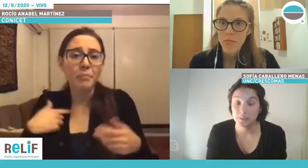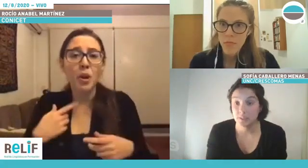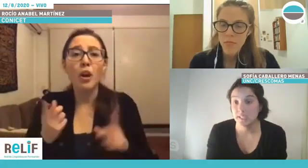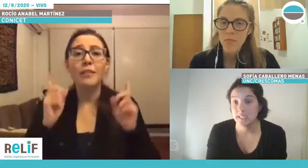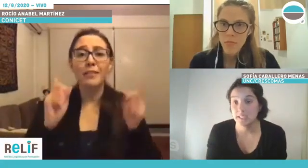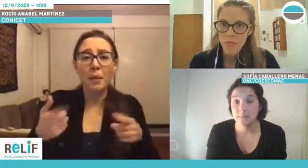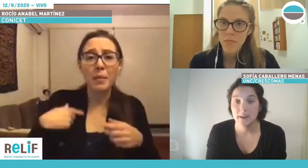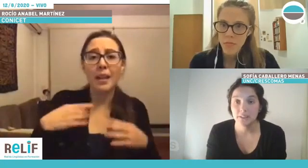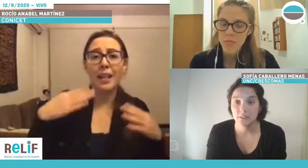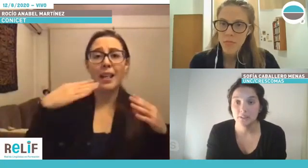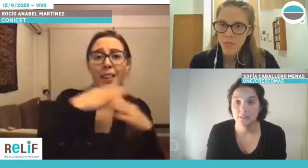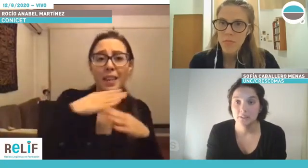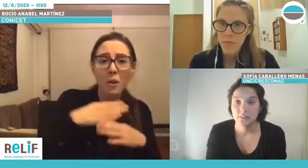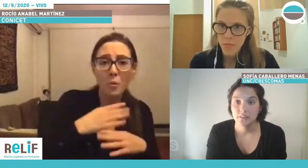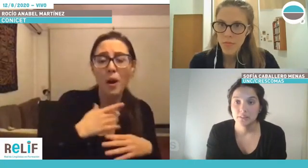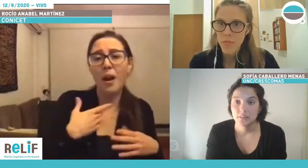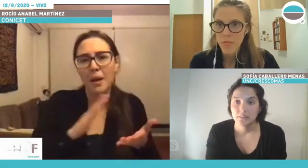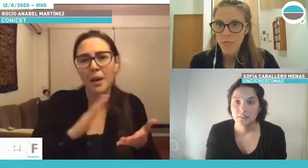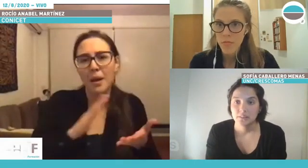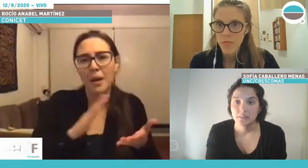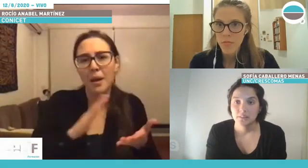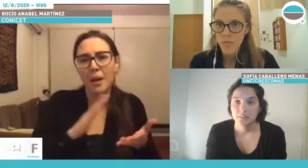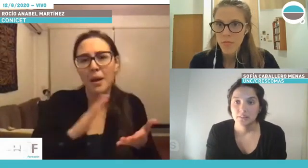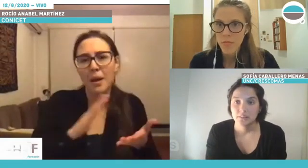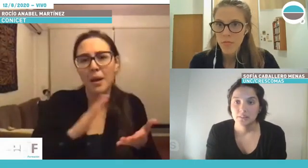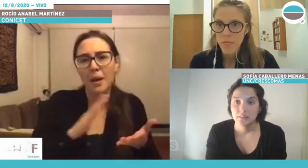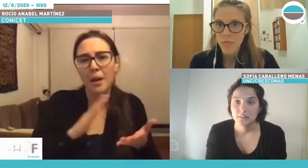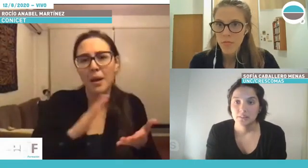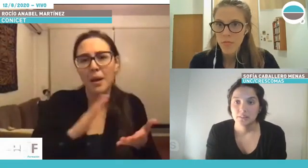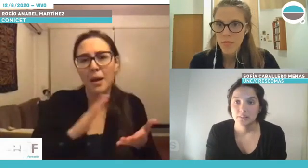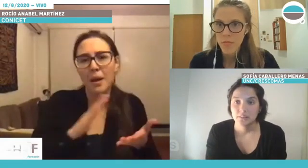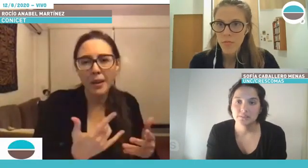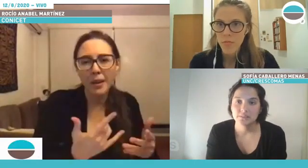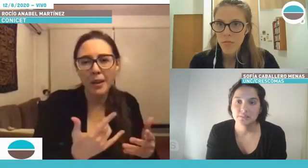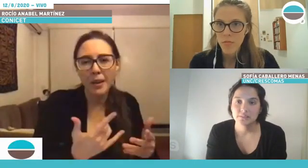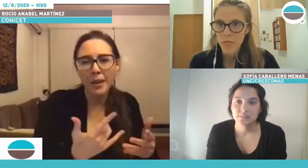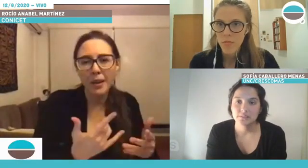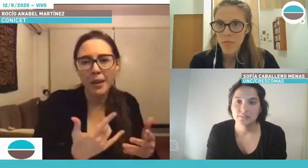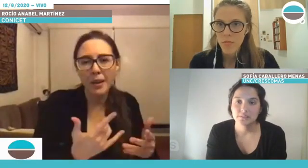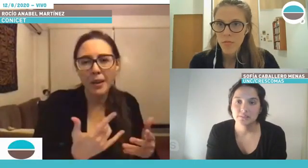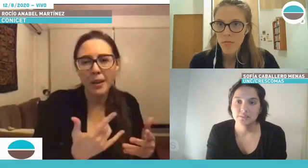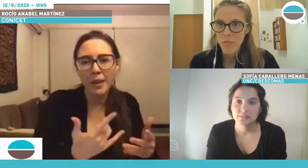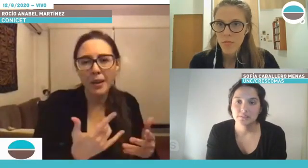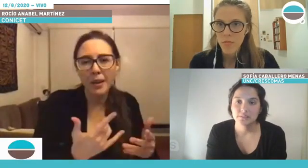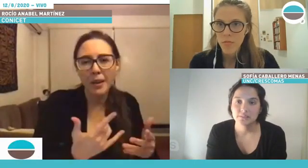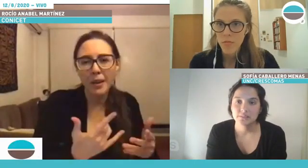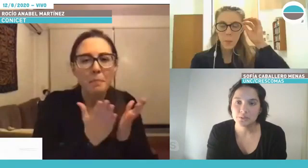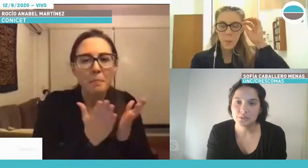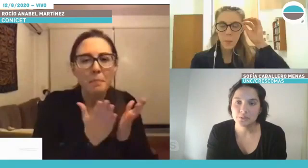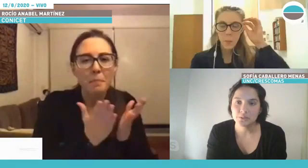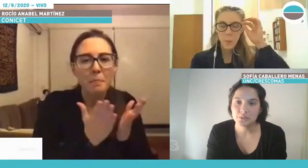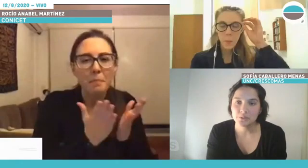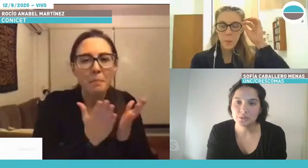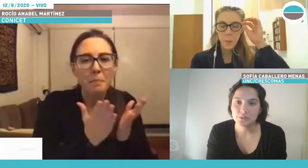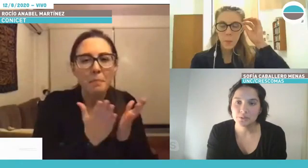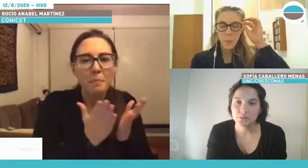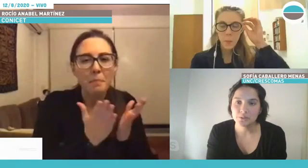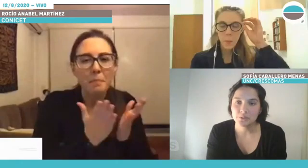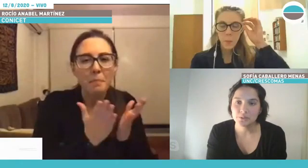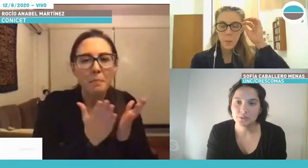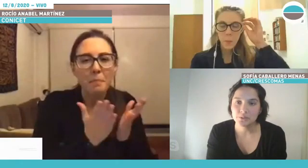Por ejemplo, en el español. Y en otras lenguas se investiga, digamos,